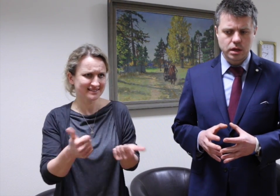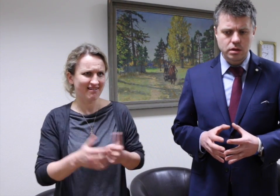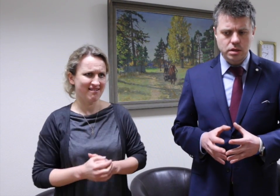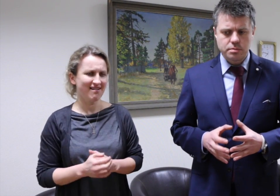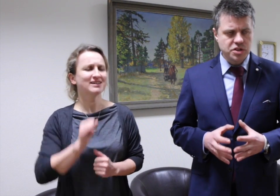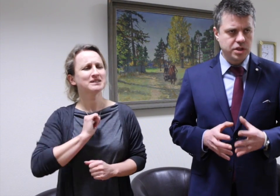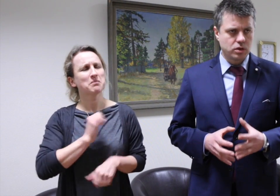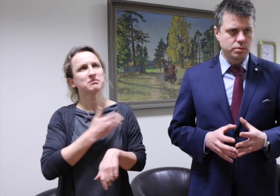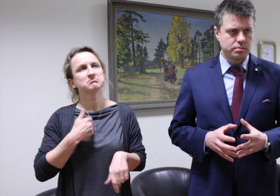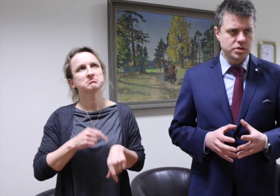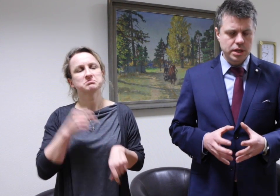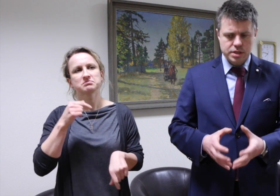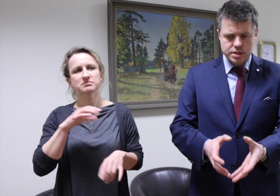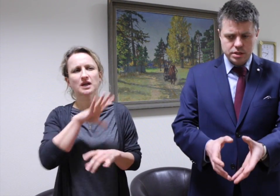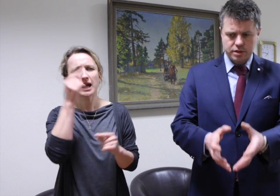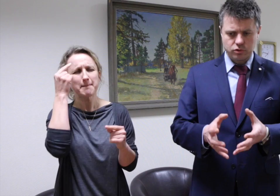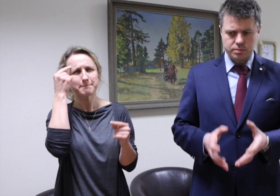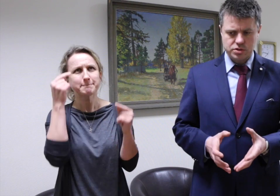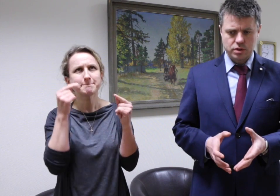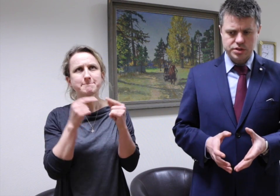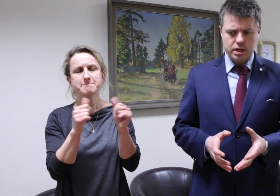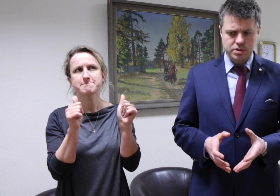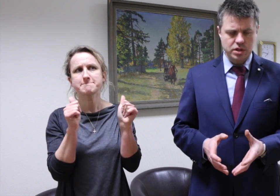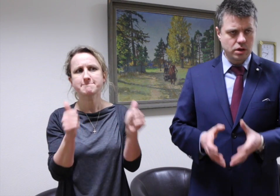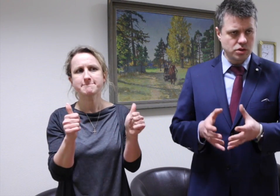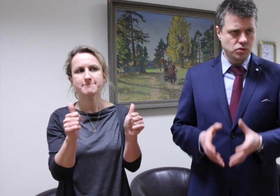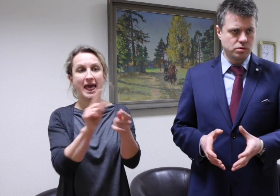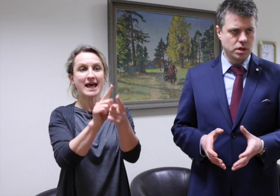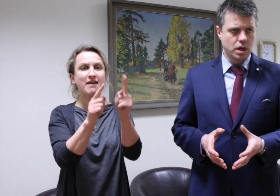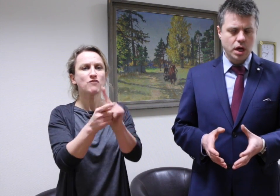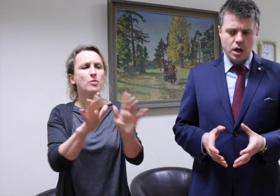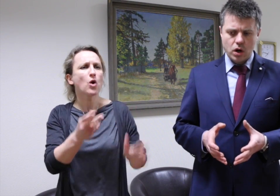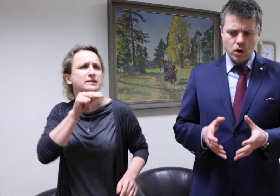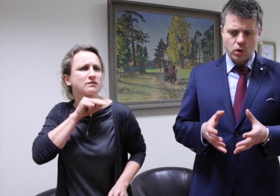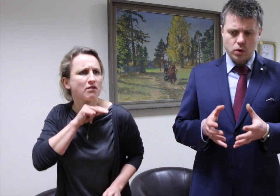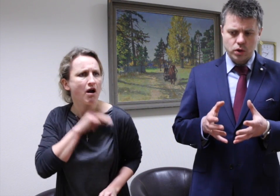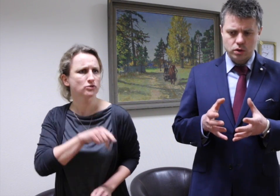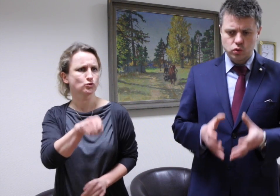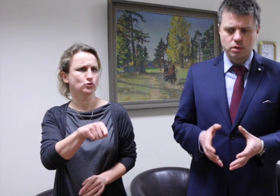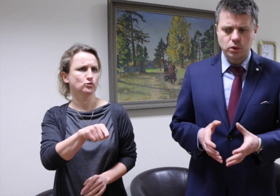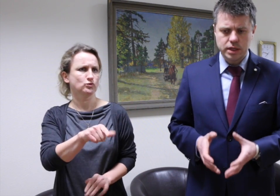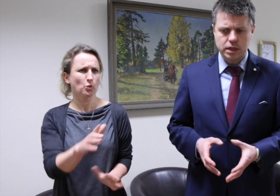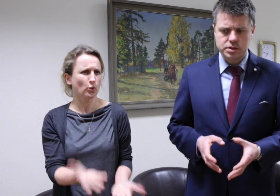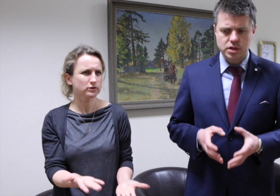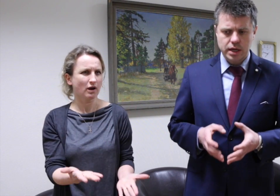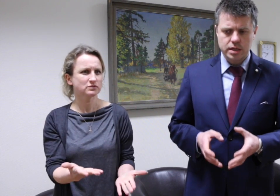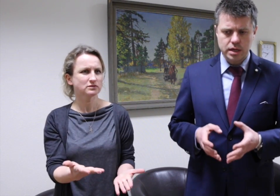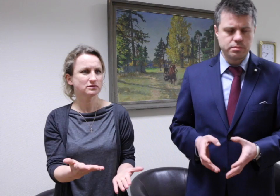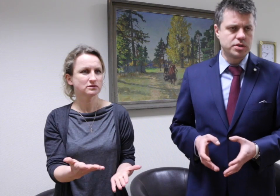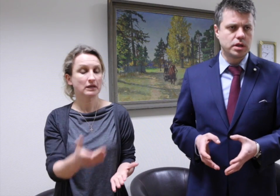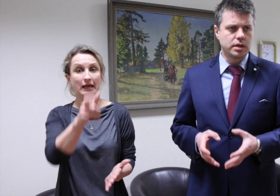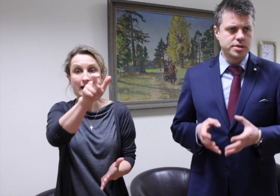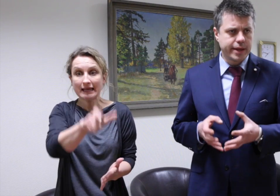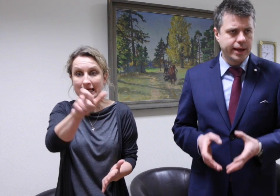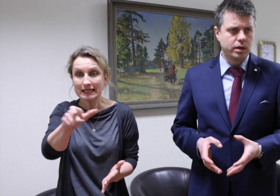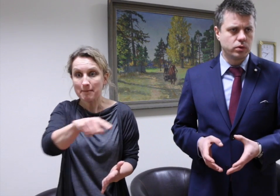et kõige mõistlikum selleks, et sellest reformist oleks inimestele kasu, on tuua poliitikasse need